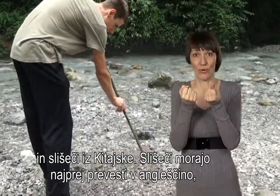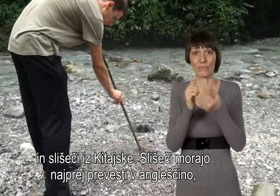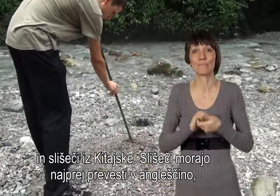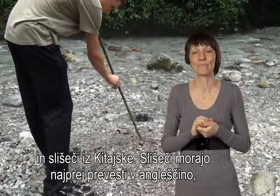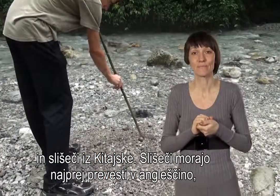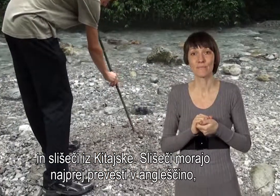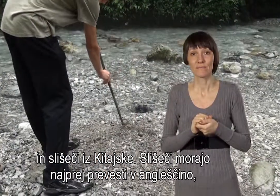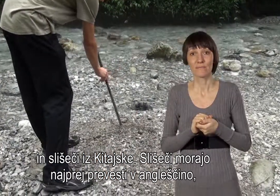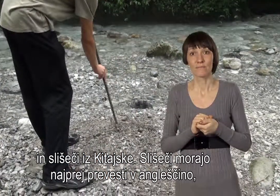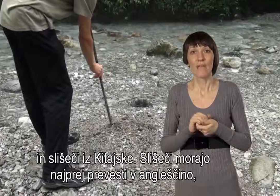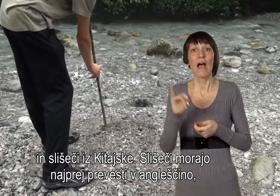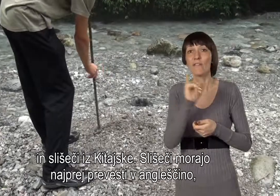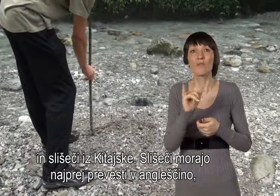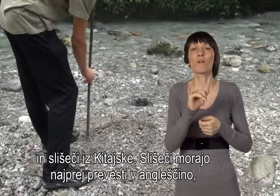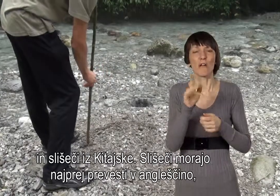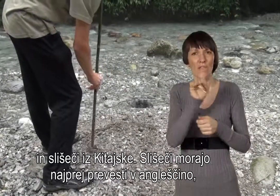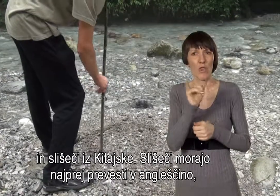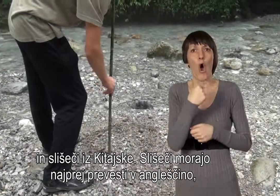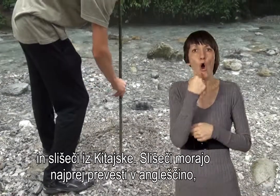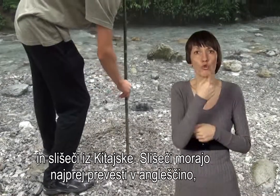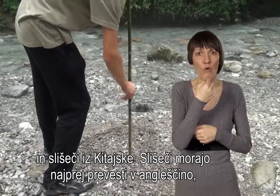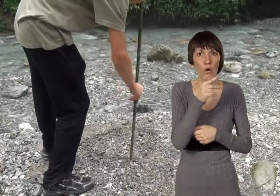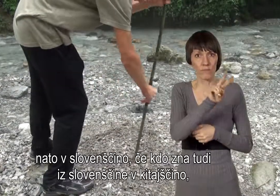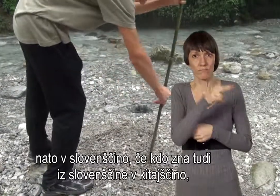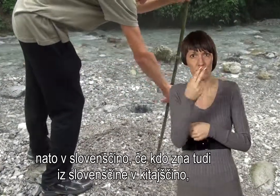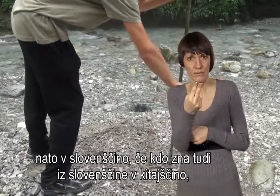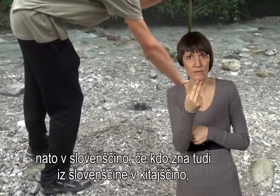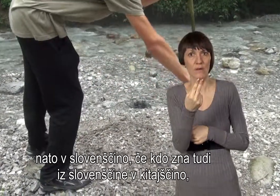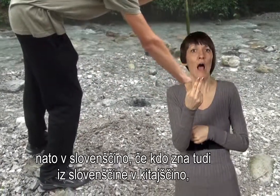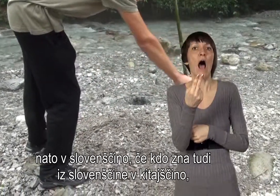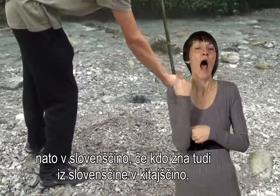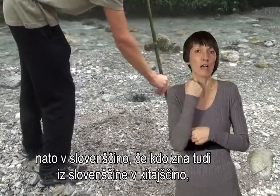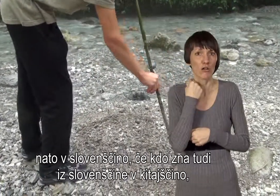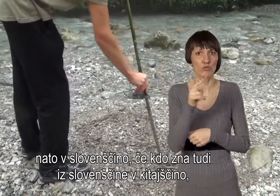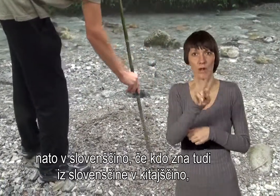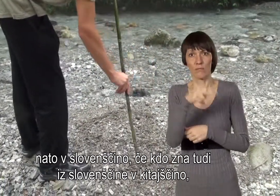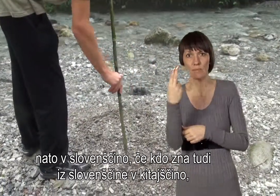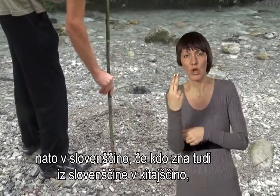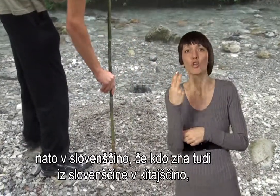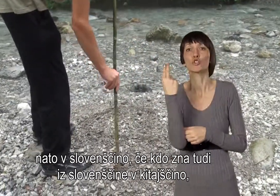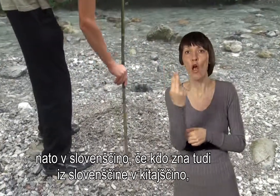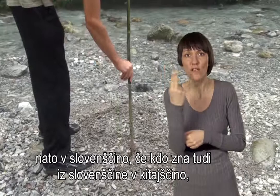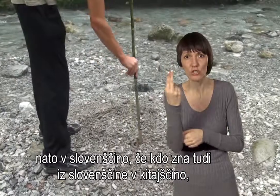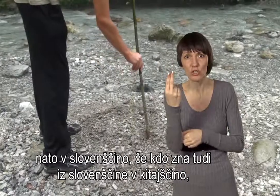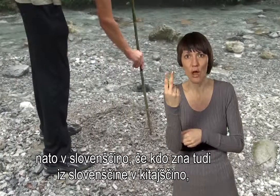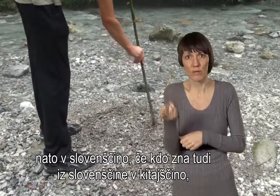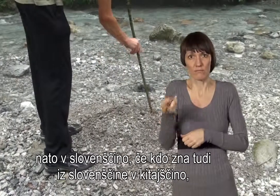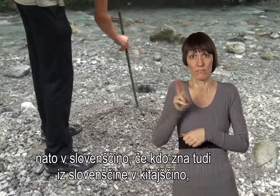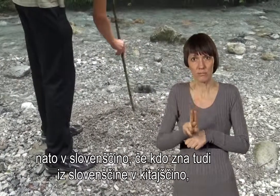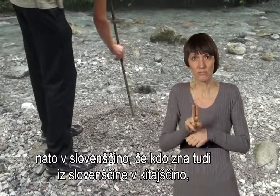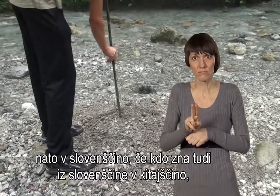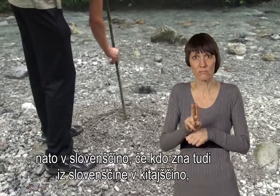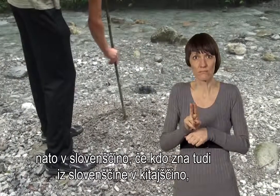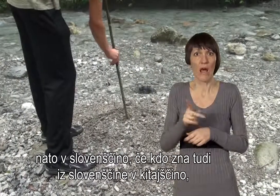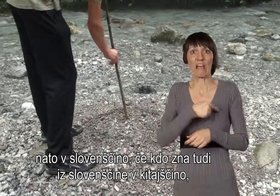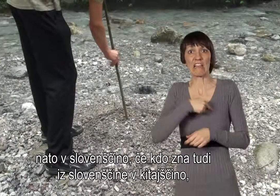ne sporazumevali, to mora prevesti iz angleščine, pa mora iz angleščine v slovenščino, pa lahko je tudi, če kdo zna, ne, lahko